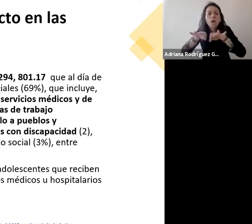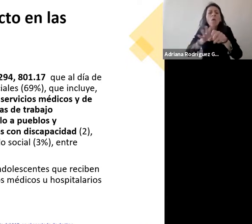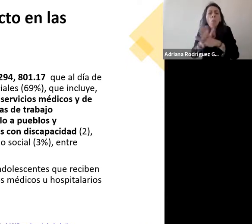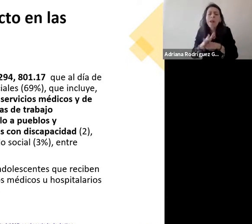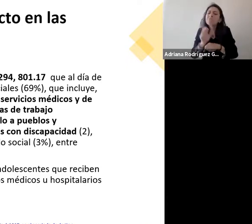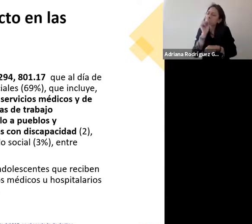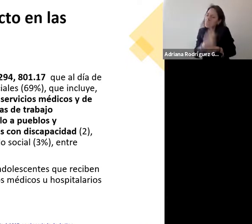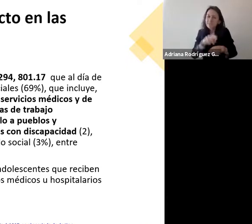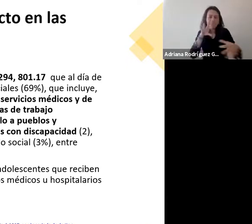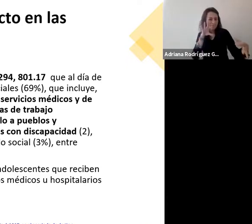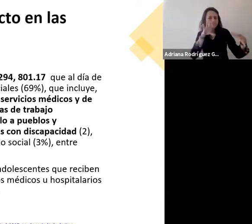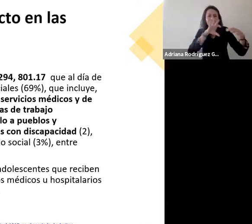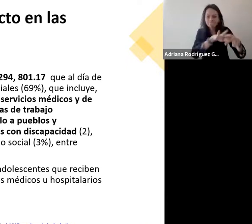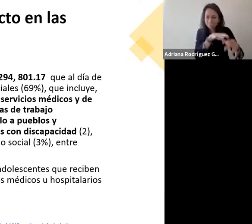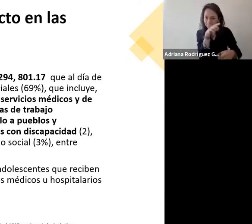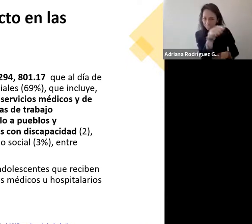y